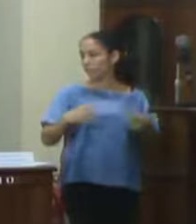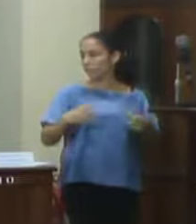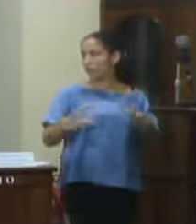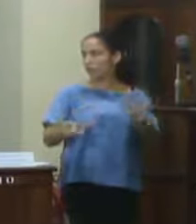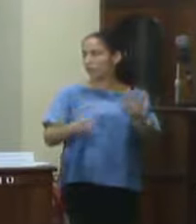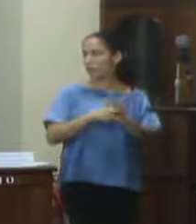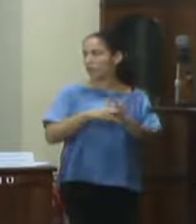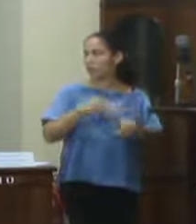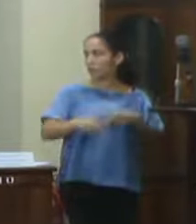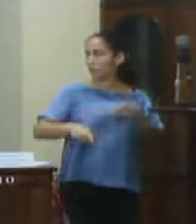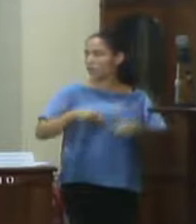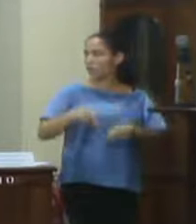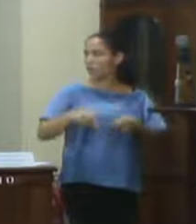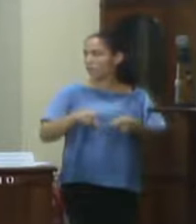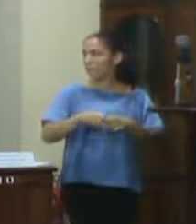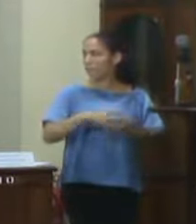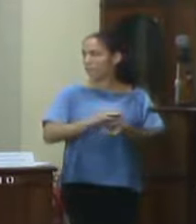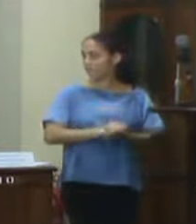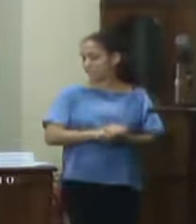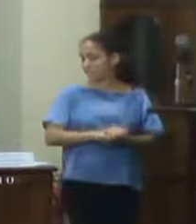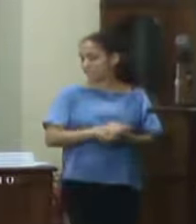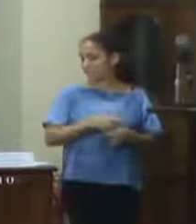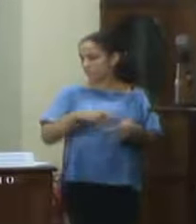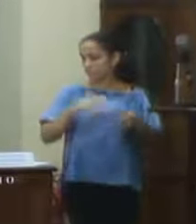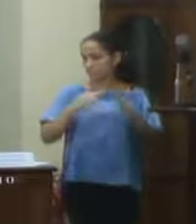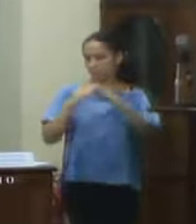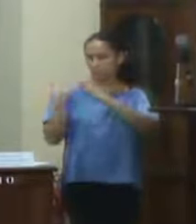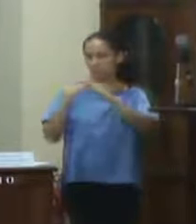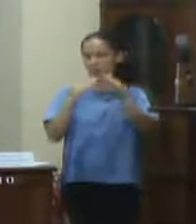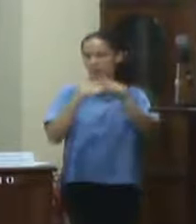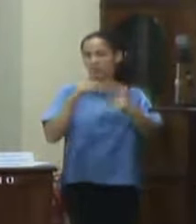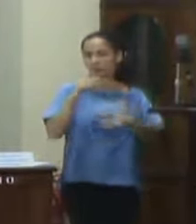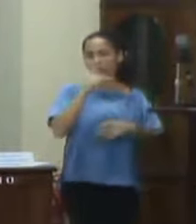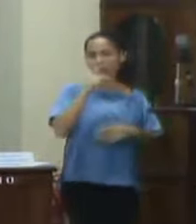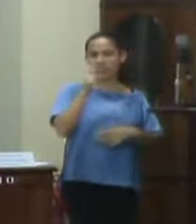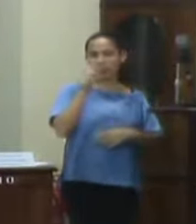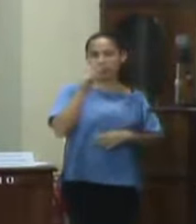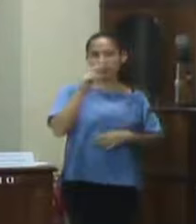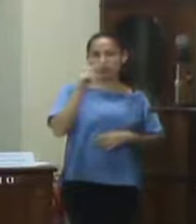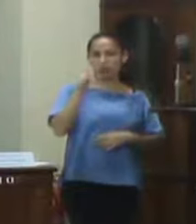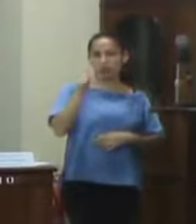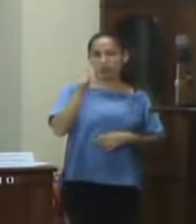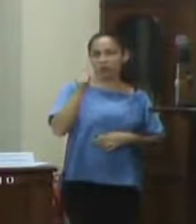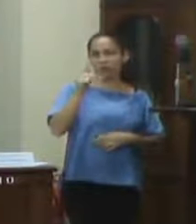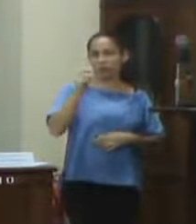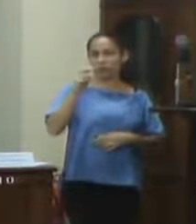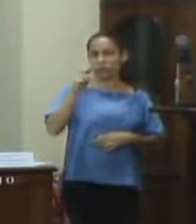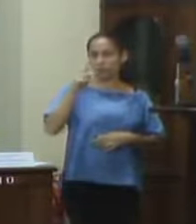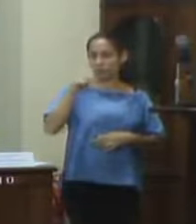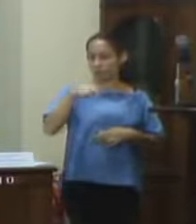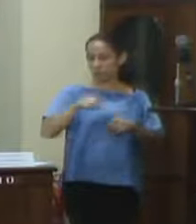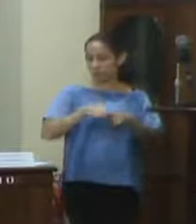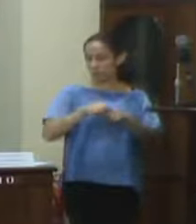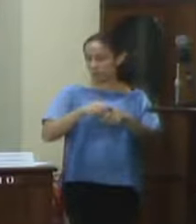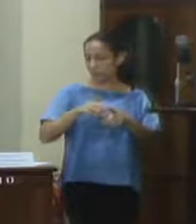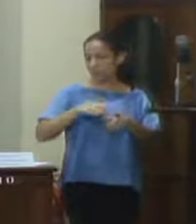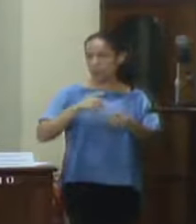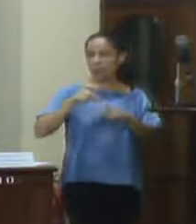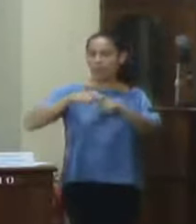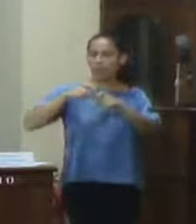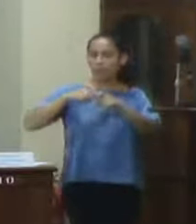relevante em favor dos cidadãos valencianos que residem no distrito de Parapeúna, oferecendo a cooperação necessária para os atendimentos